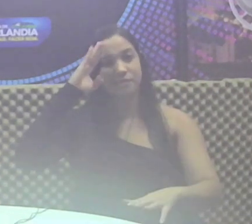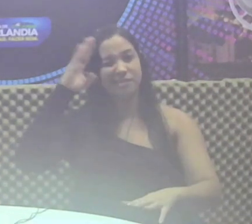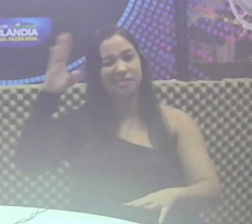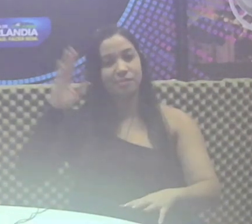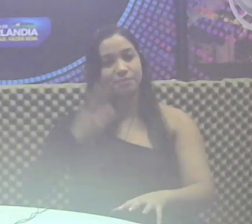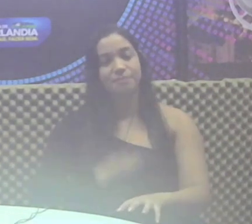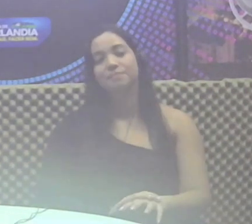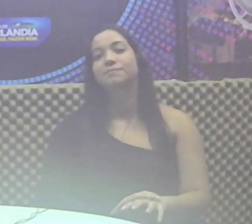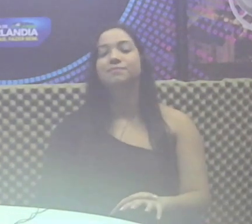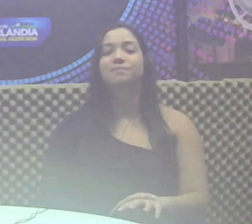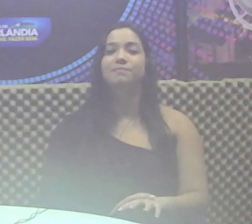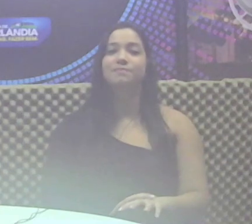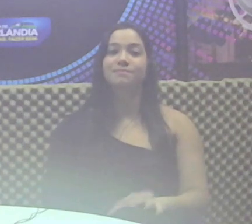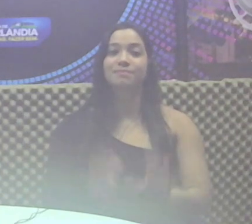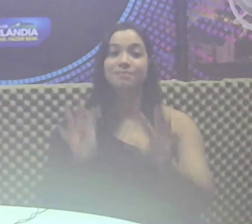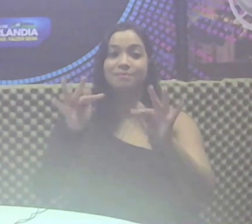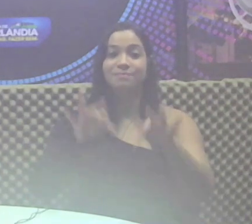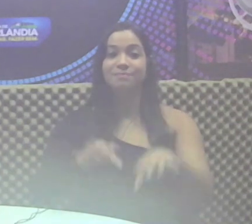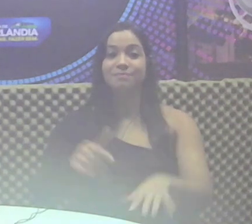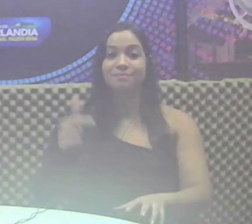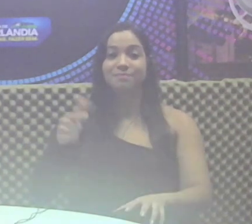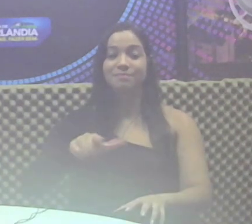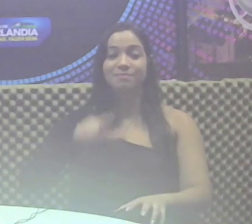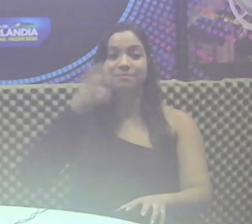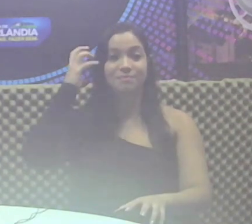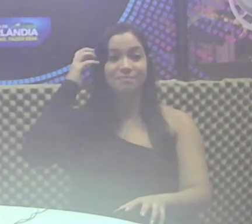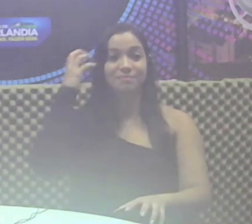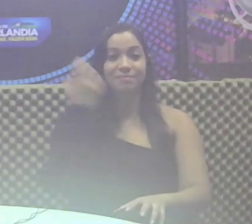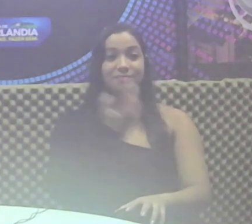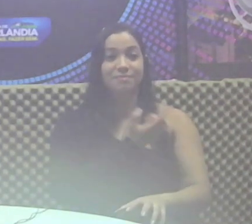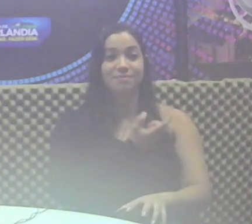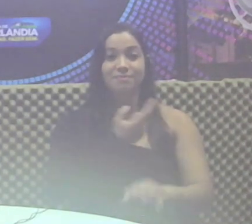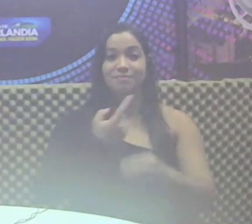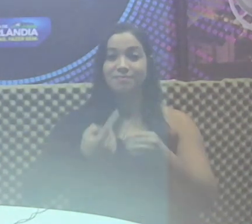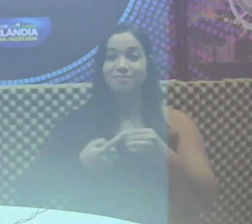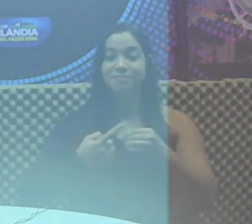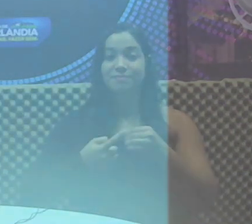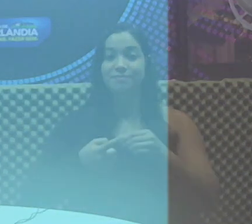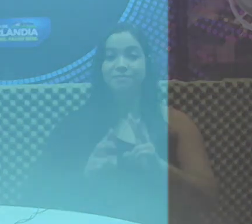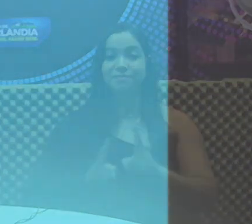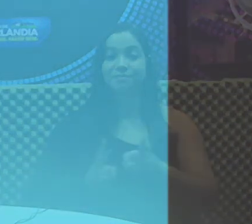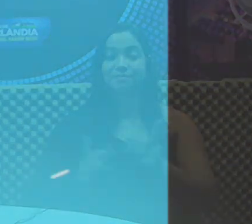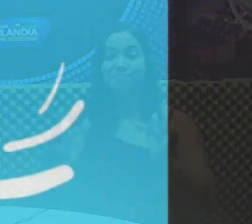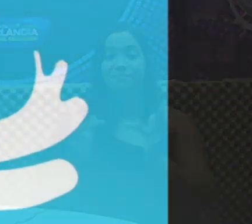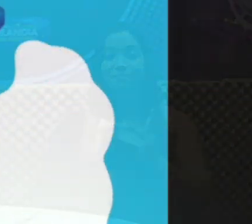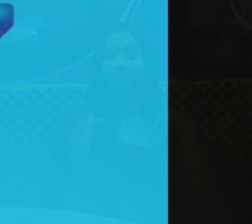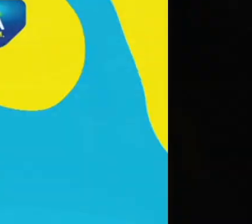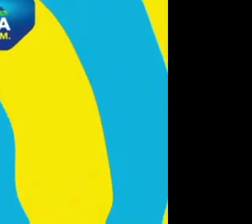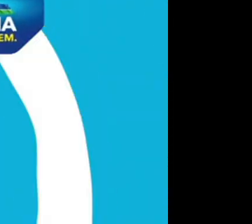a próxima. Fica por aqui mais uma edição do programa da Rádio Nossa Cidade.